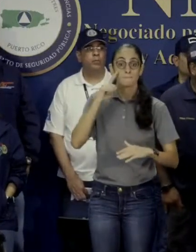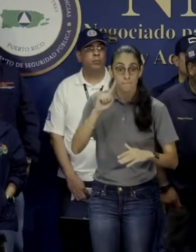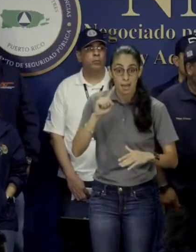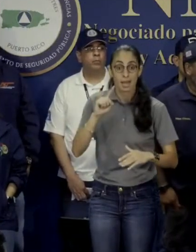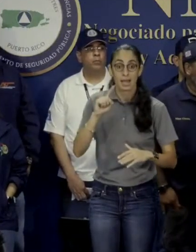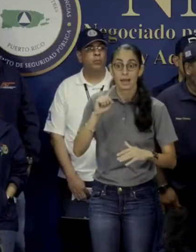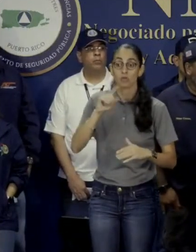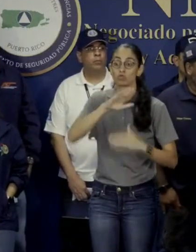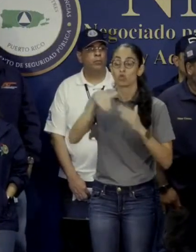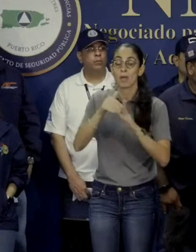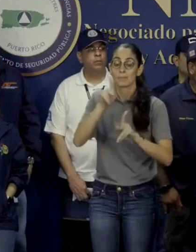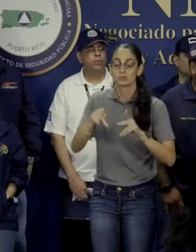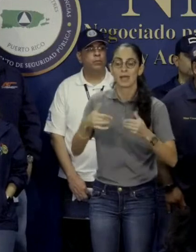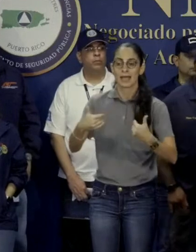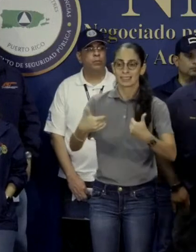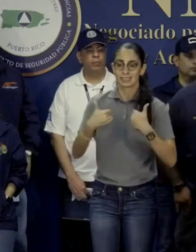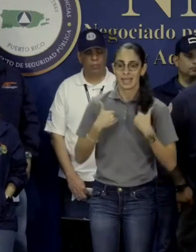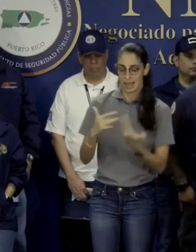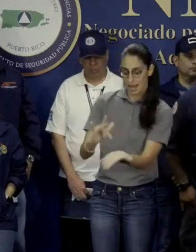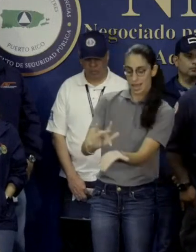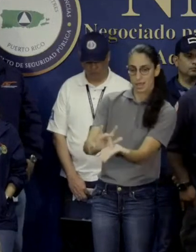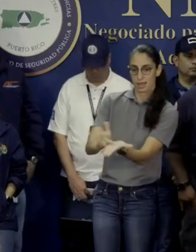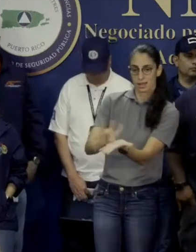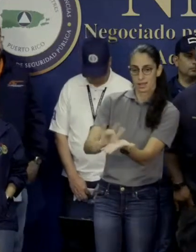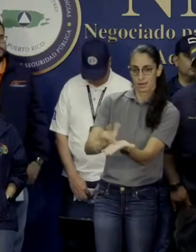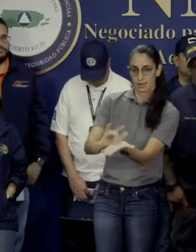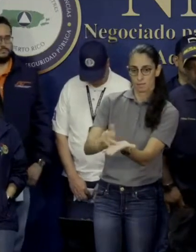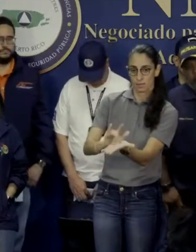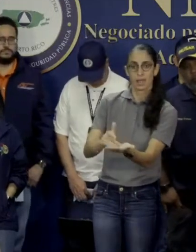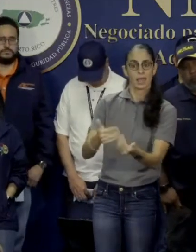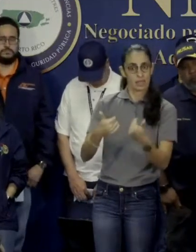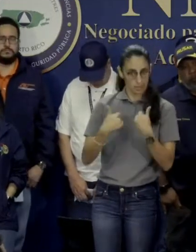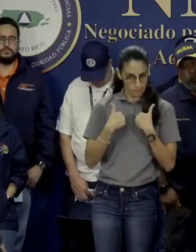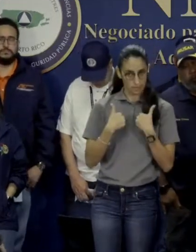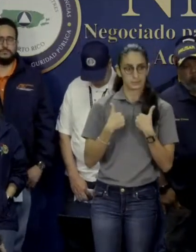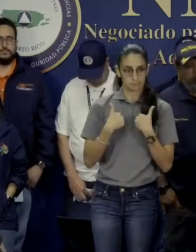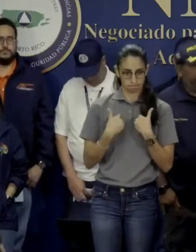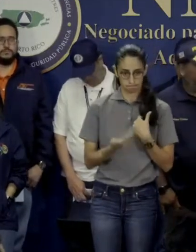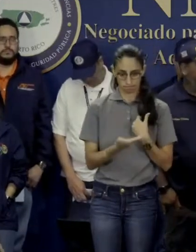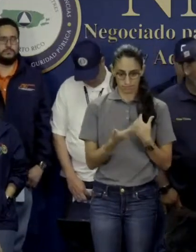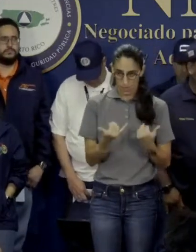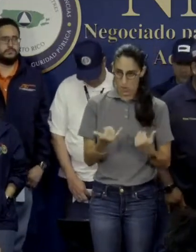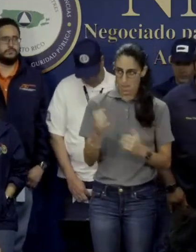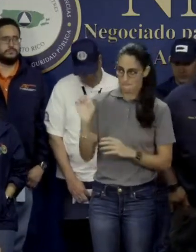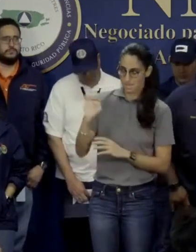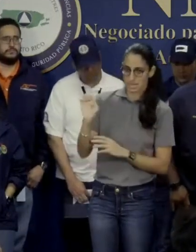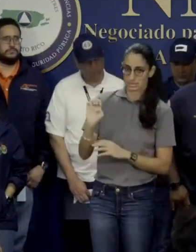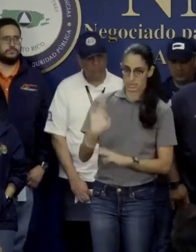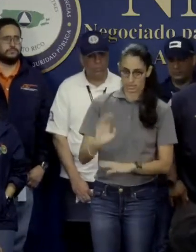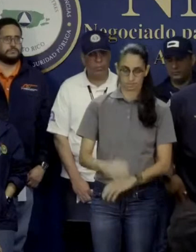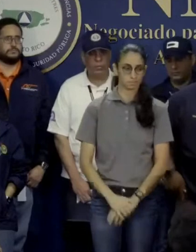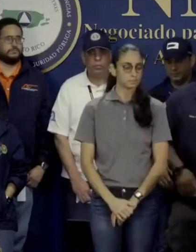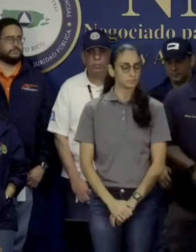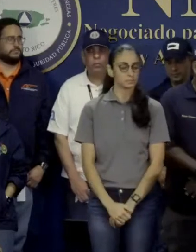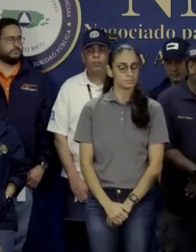sus medicamentos disponibles en medio de esta emergencia.